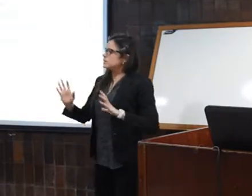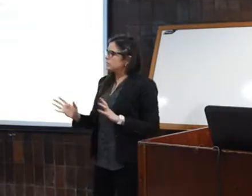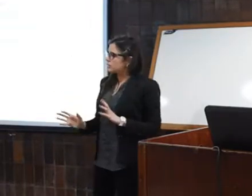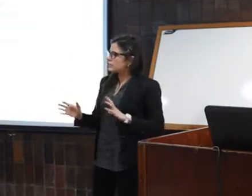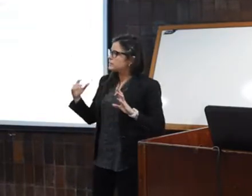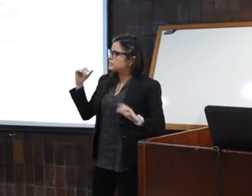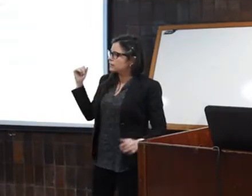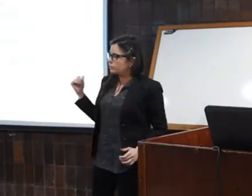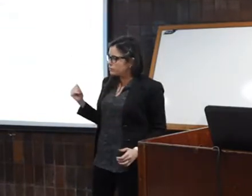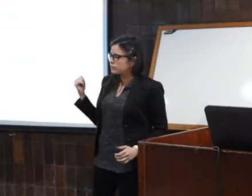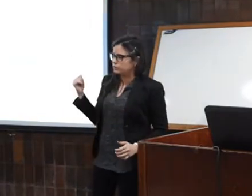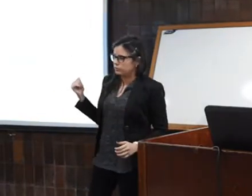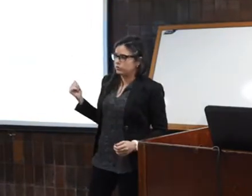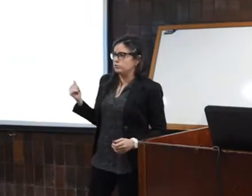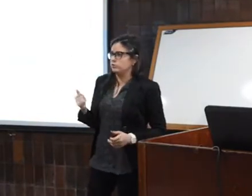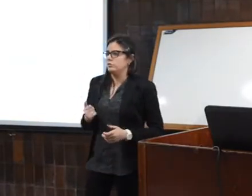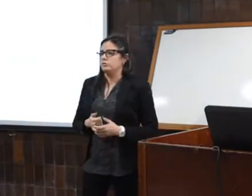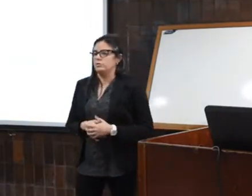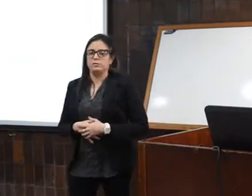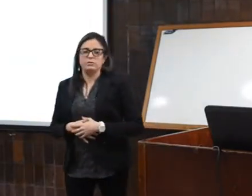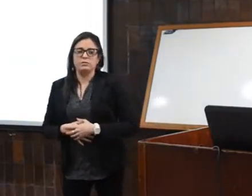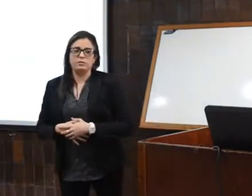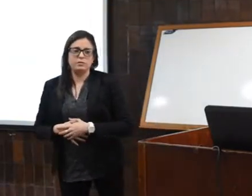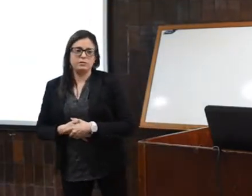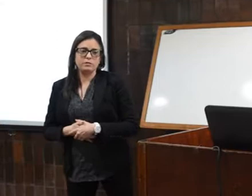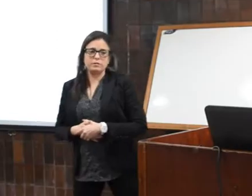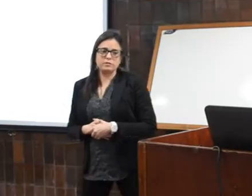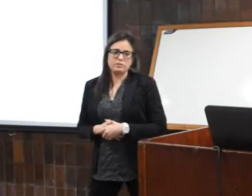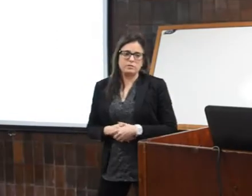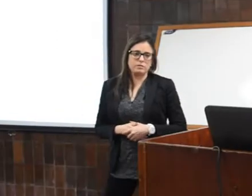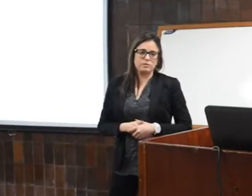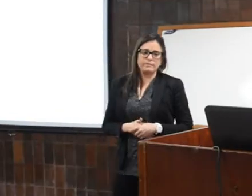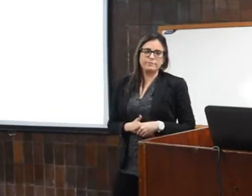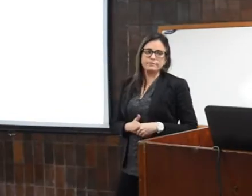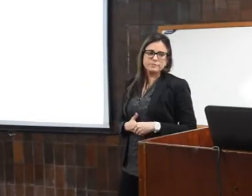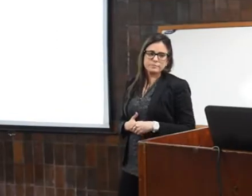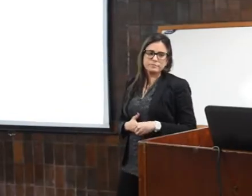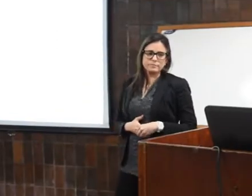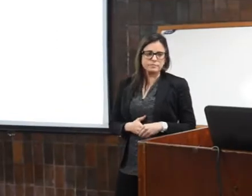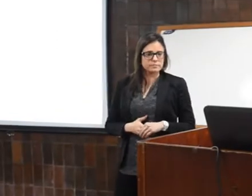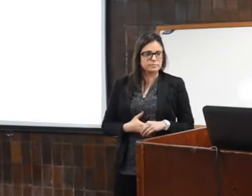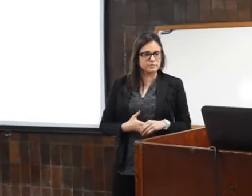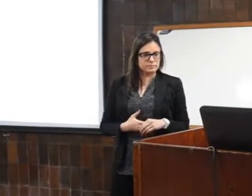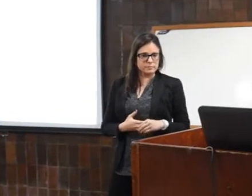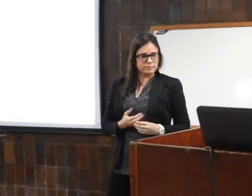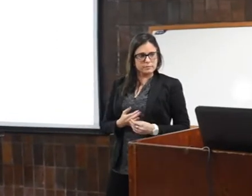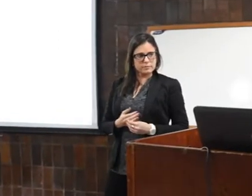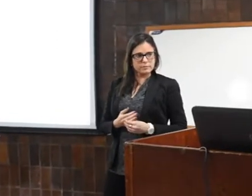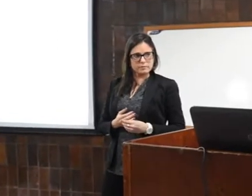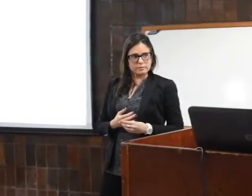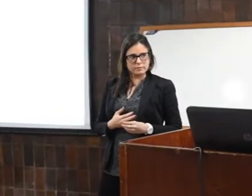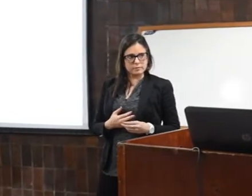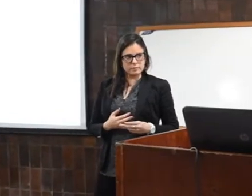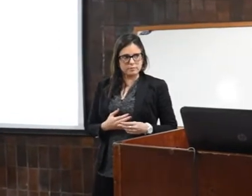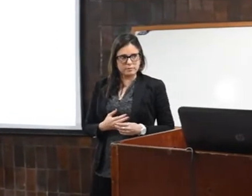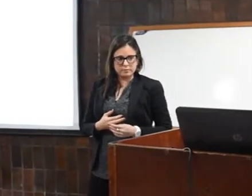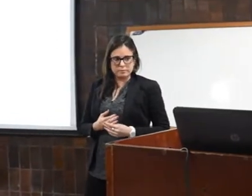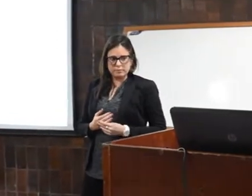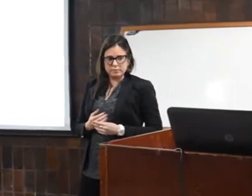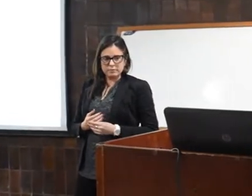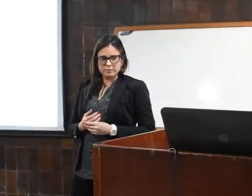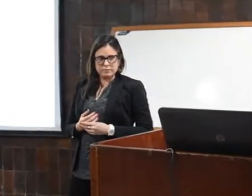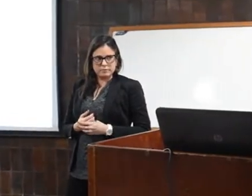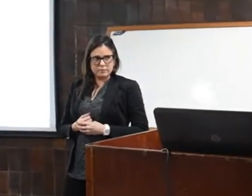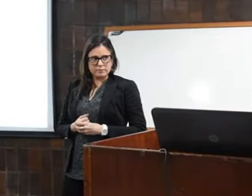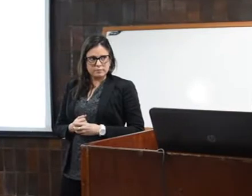relaciones que tenés con él tienen que cumplir con cualquier transacción que involucre a terceros no identificados hoy